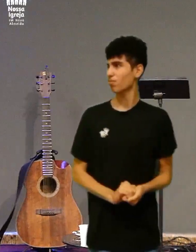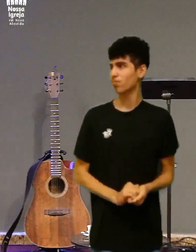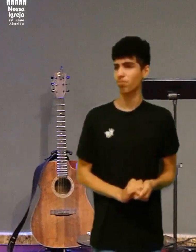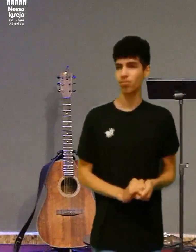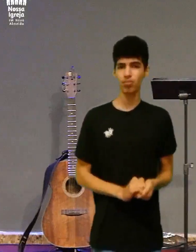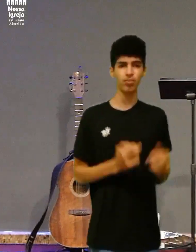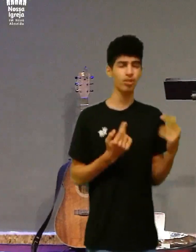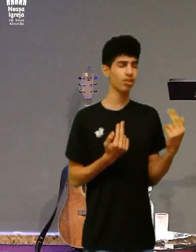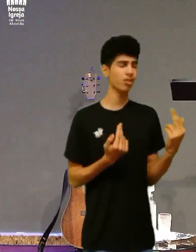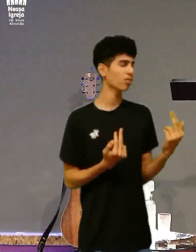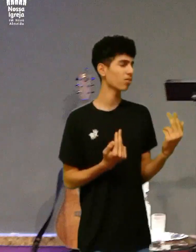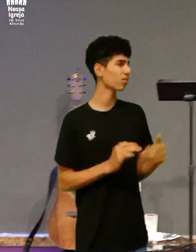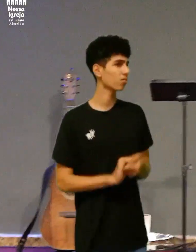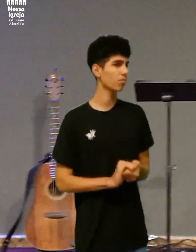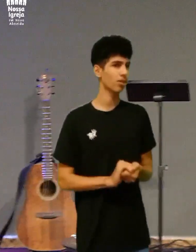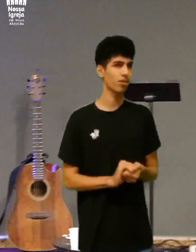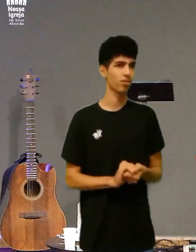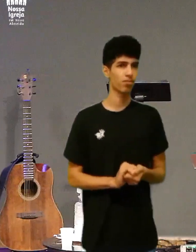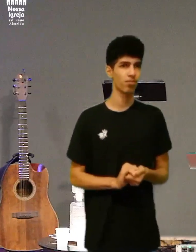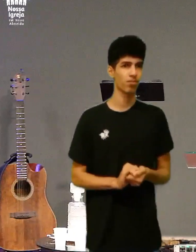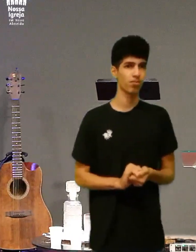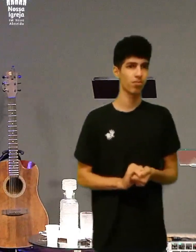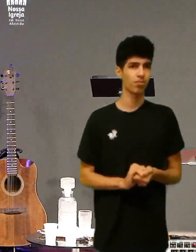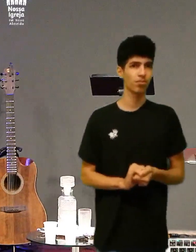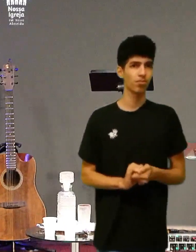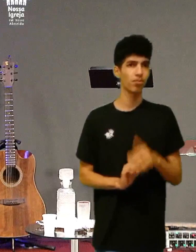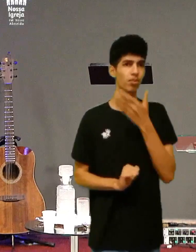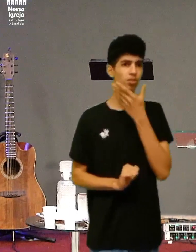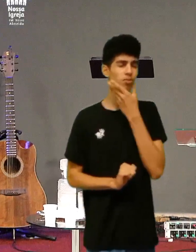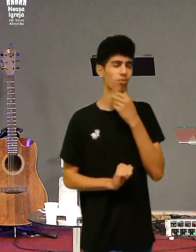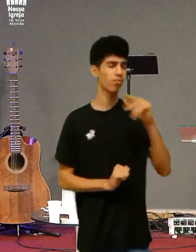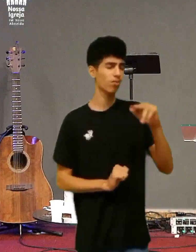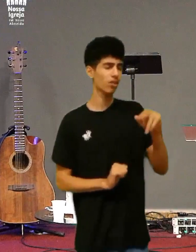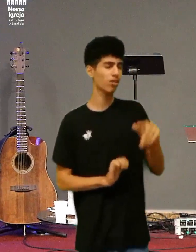nos colocamos diante do Senhor.